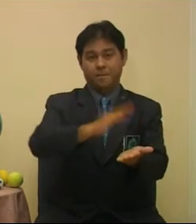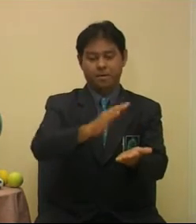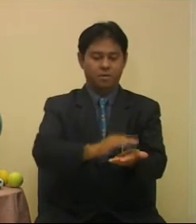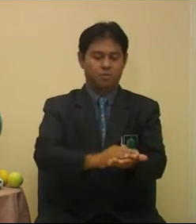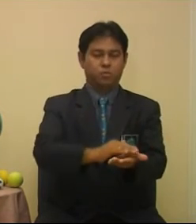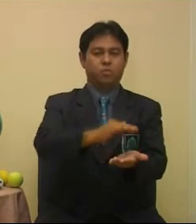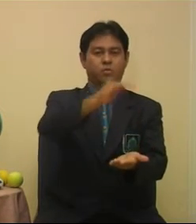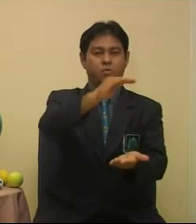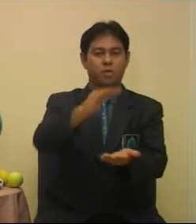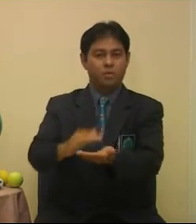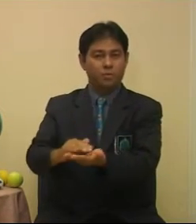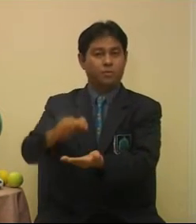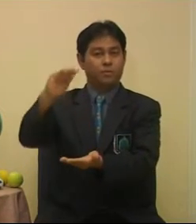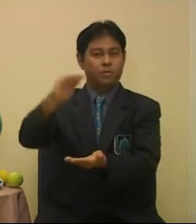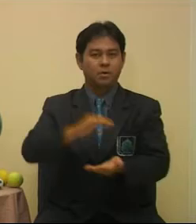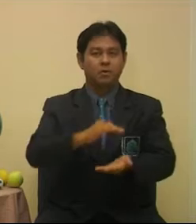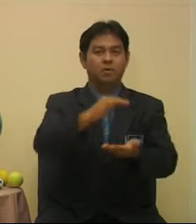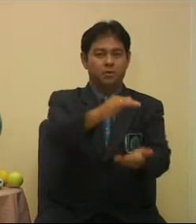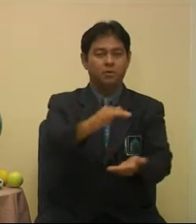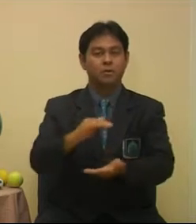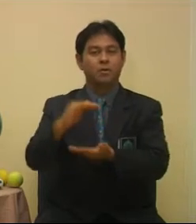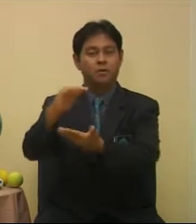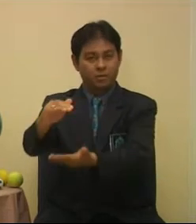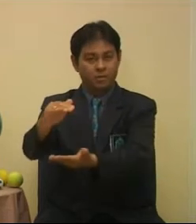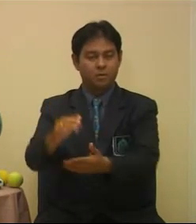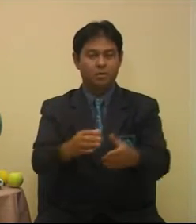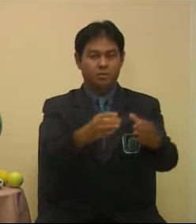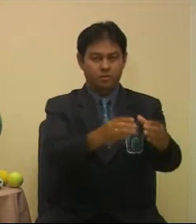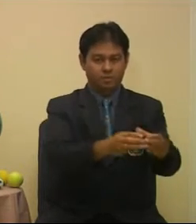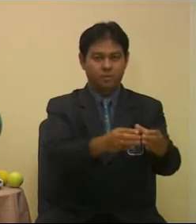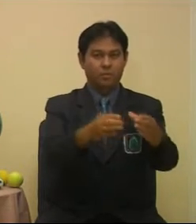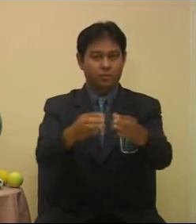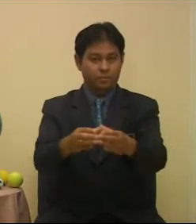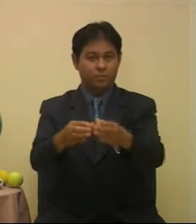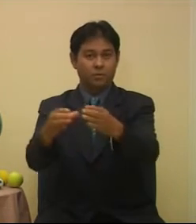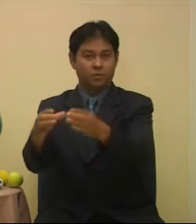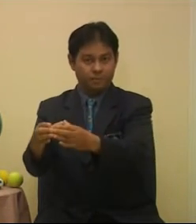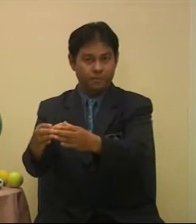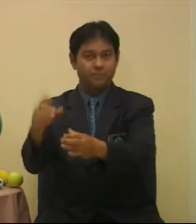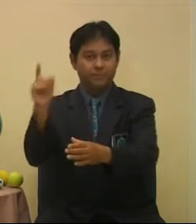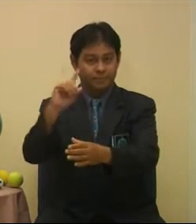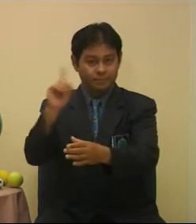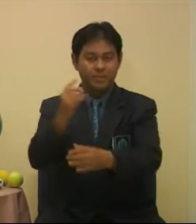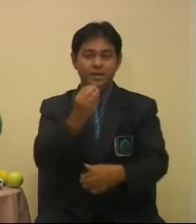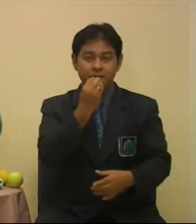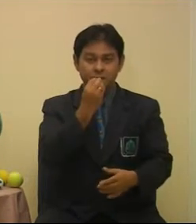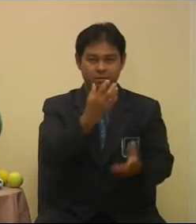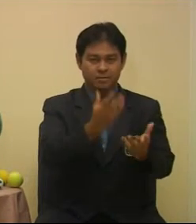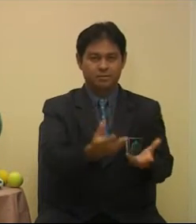จ่ายให้กับหน่วยงานต่างๆหนังสือภาษามือไทย2เล่มนี้ประกอบไปด้วยหมวดคำหลายหมวดคำเช่นอ